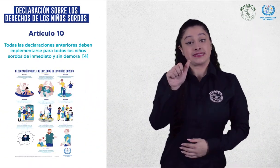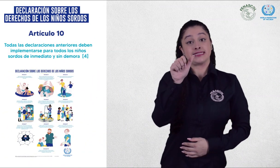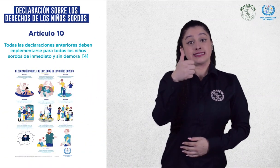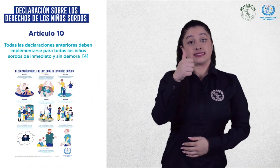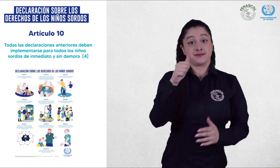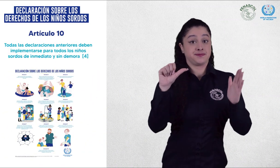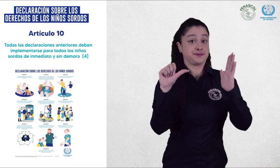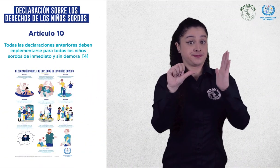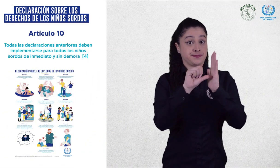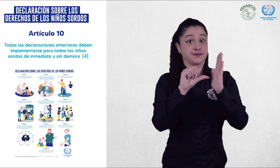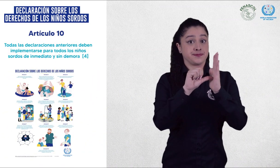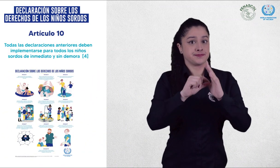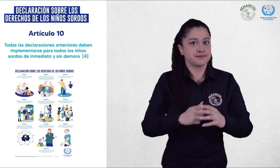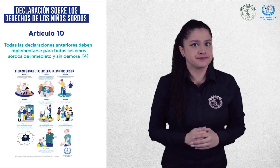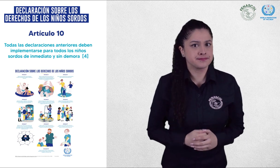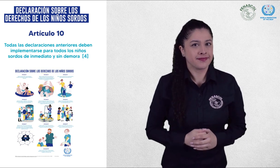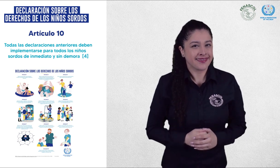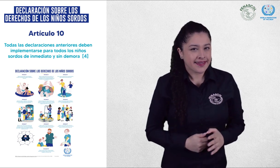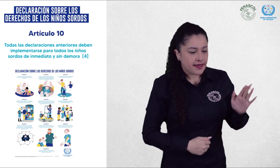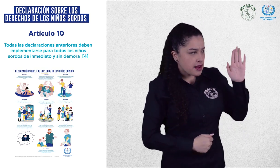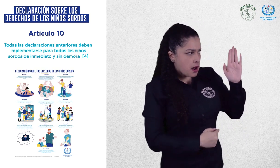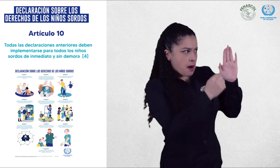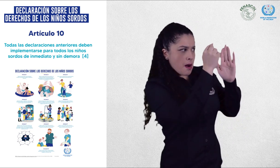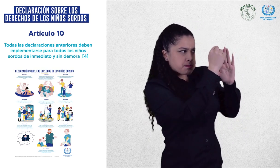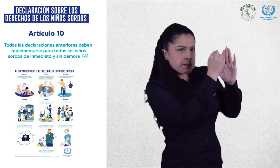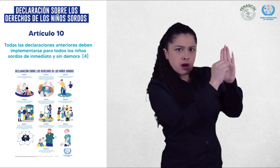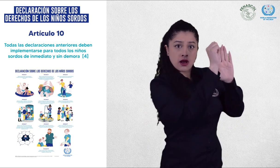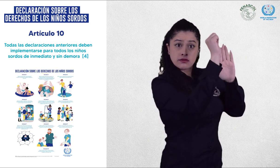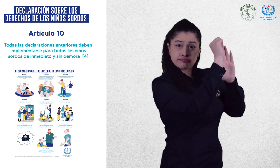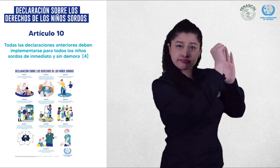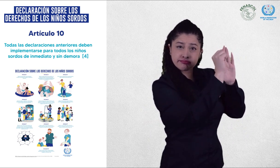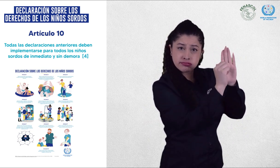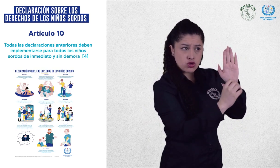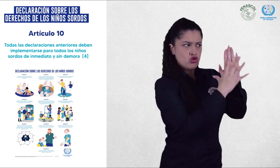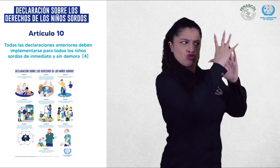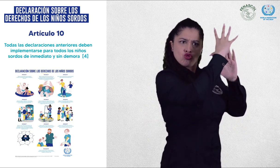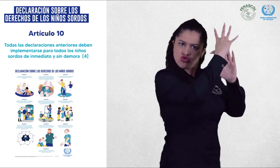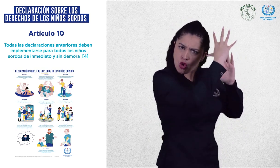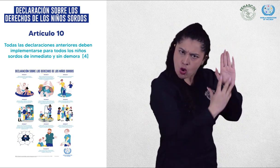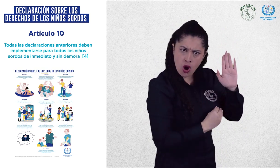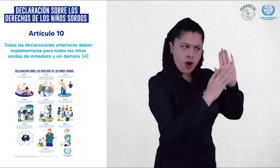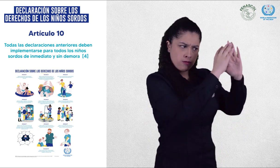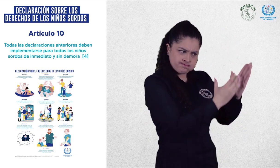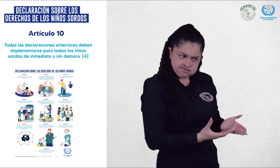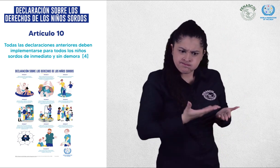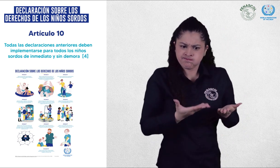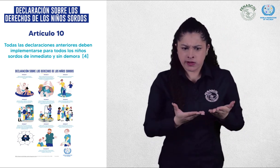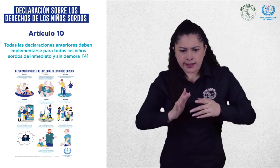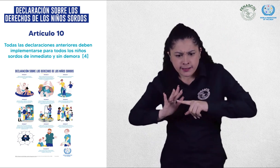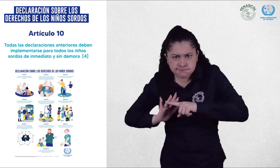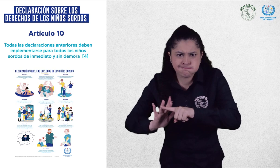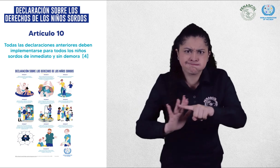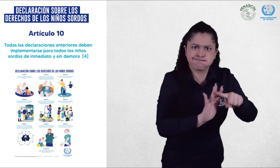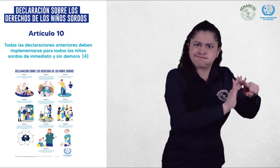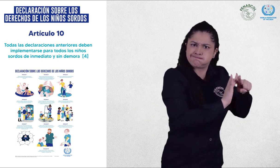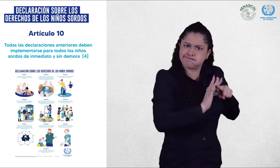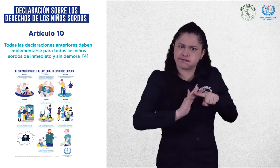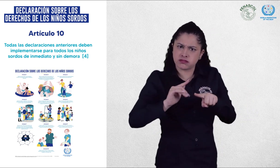Artículo 10. Todas las declaraciones anteriores deben implementarse para todos los niños sordos de